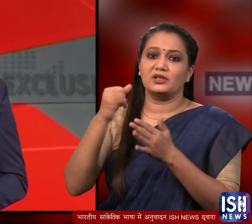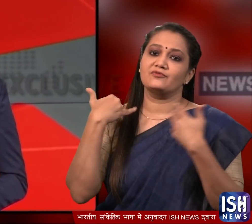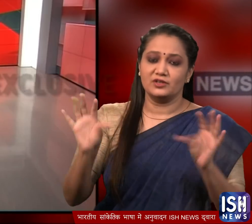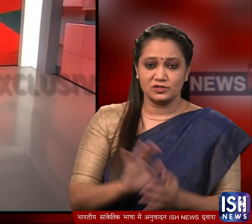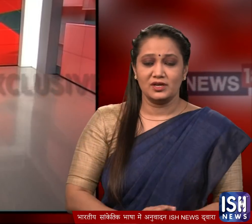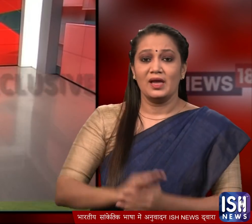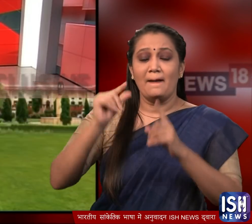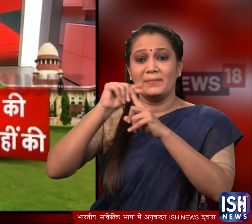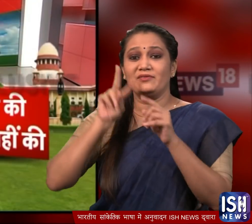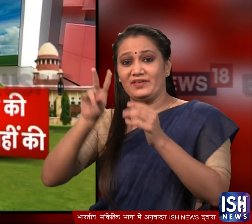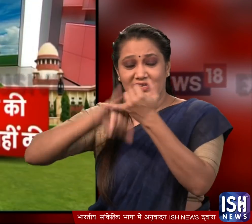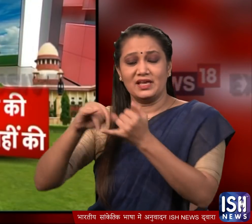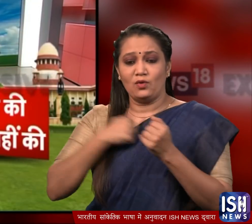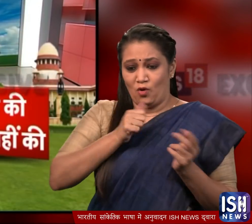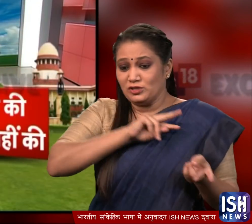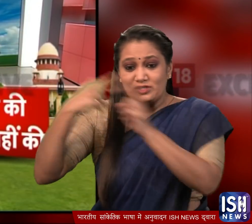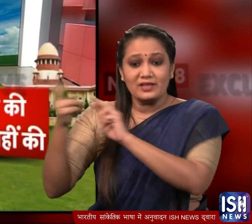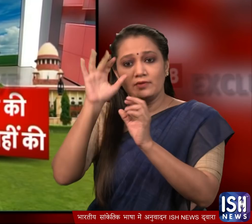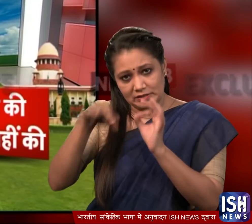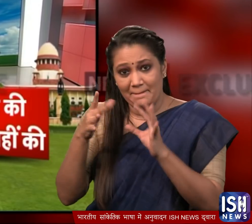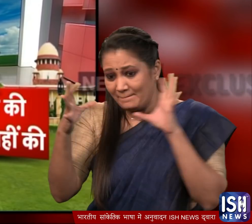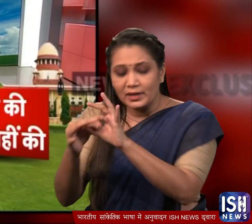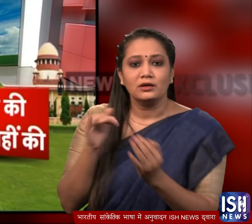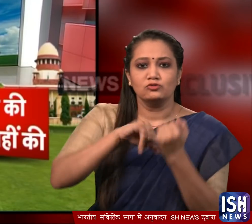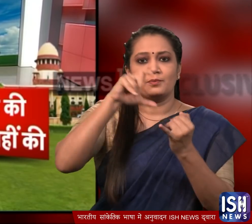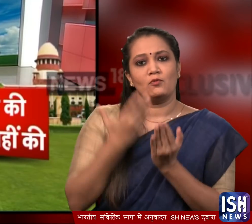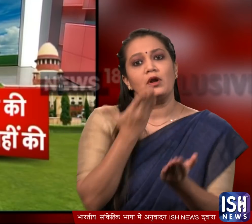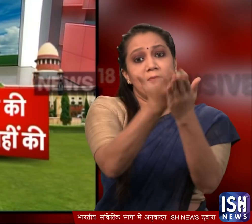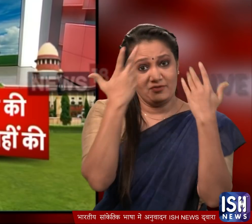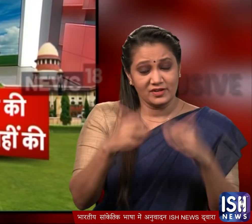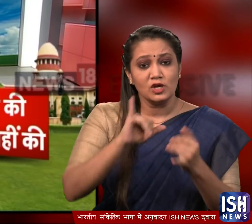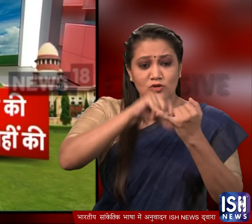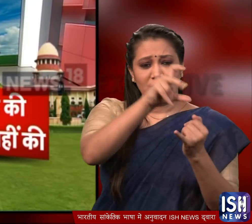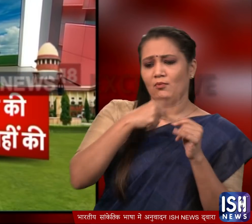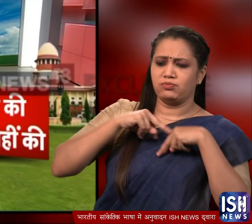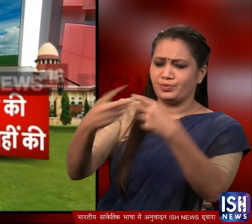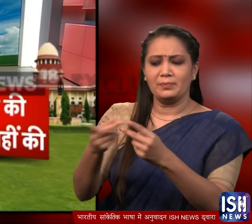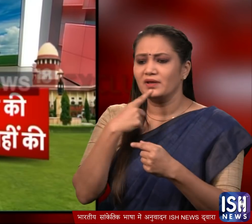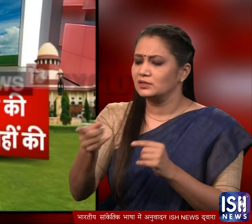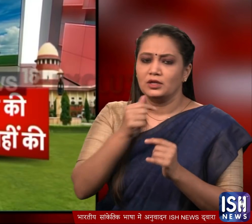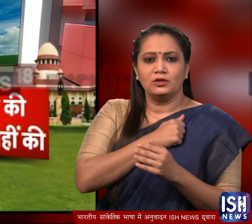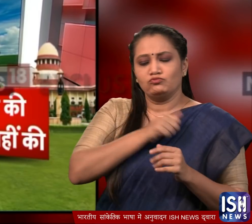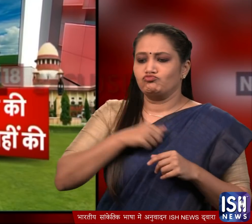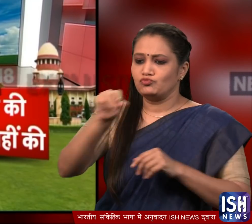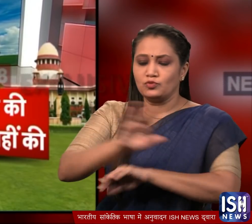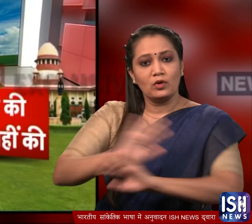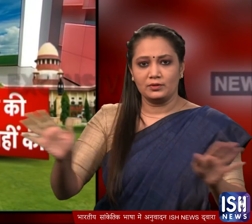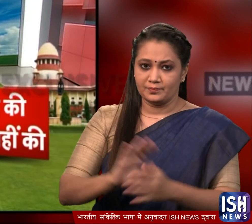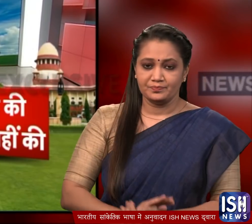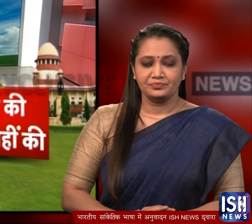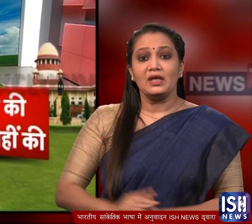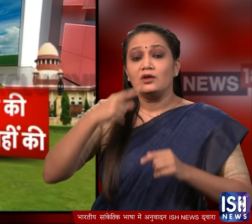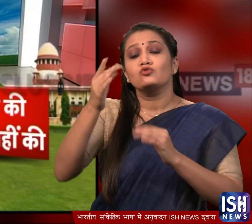ढांडा की रिपोर्ट है कि परमबीर सिंह ने अपने तबादले के खिलाफ सुप्रीम कोर्ट का दरवाजा खटखटाया था, लेकिन सुप्रीम कोर्ट ने उनकी याचिका पर सुनवाई नहीं